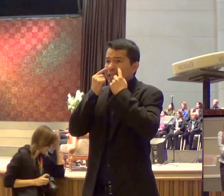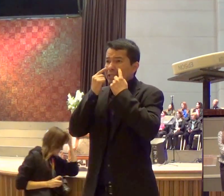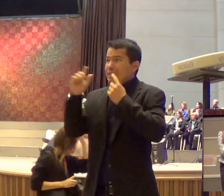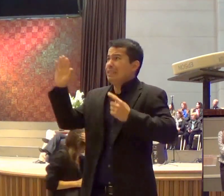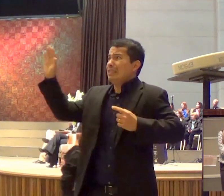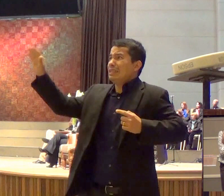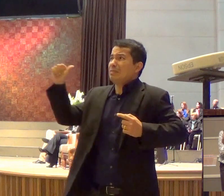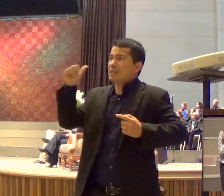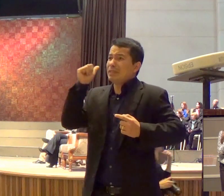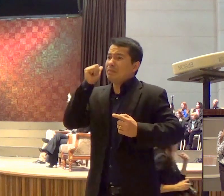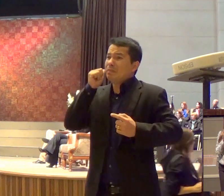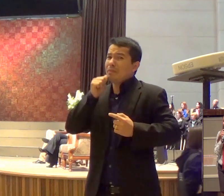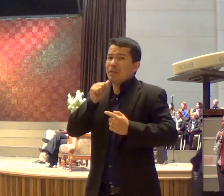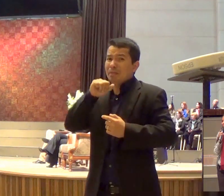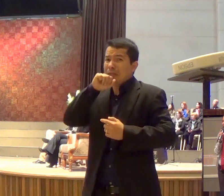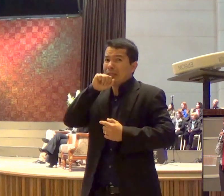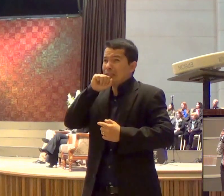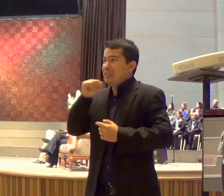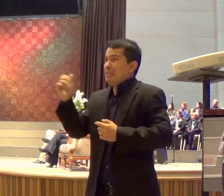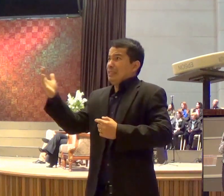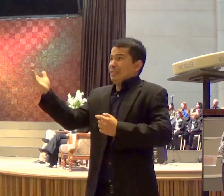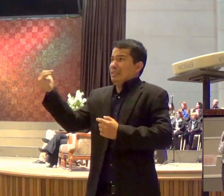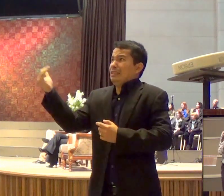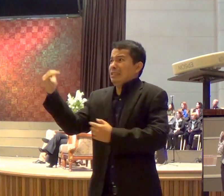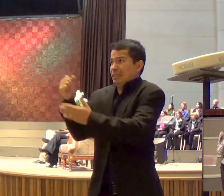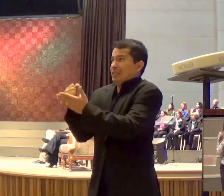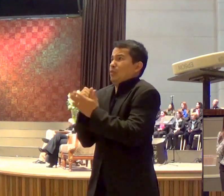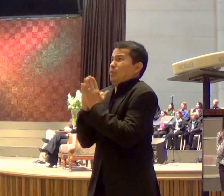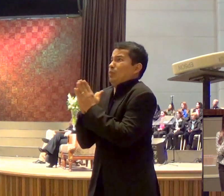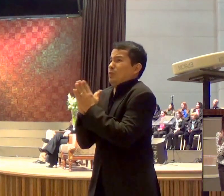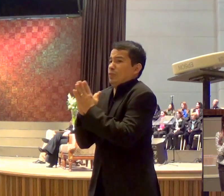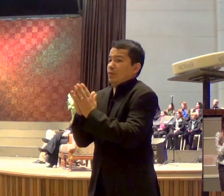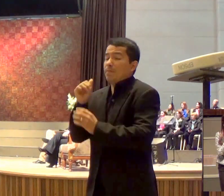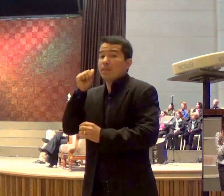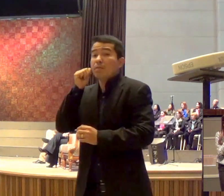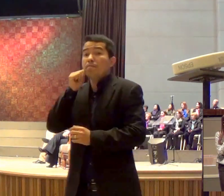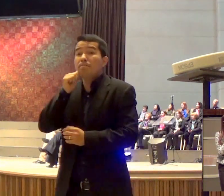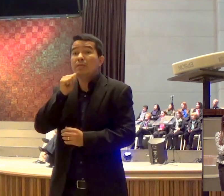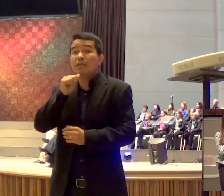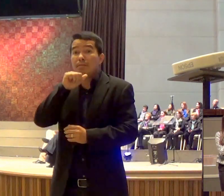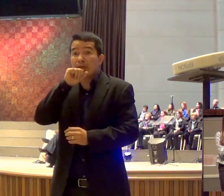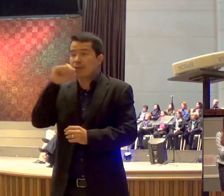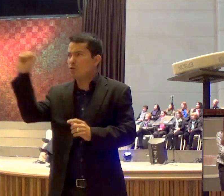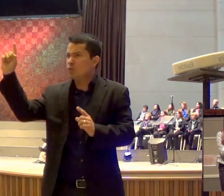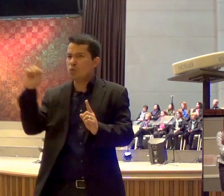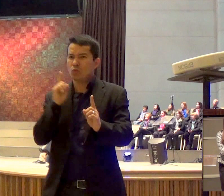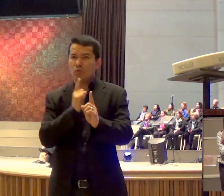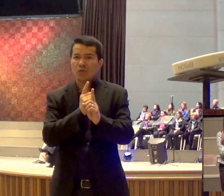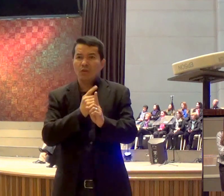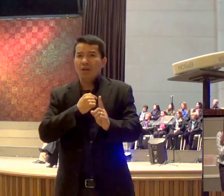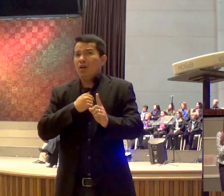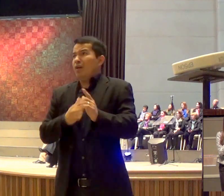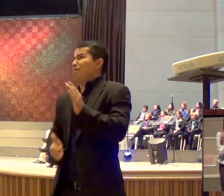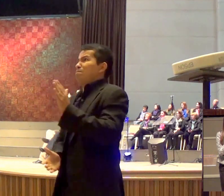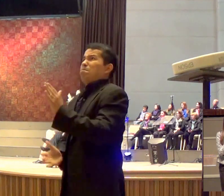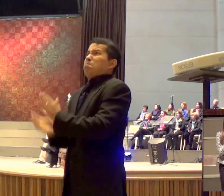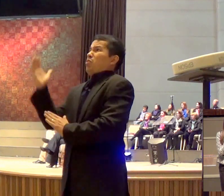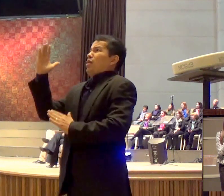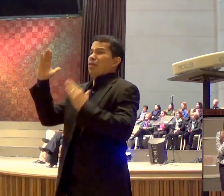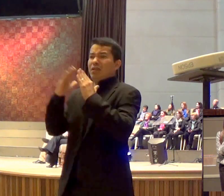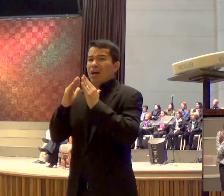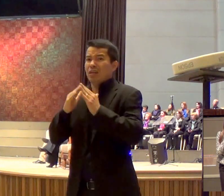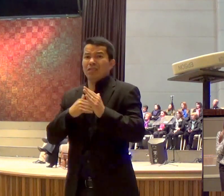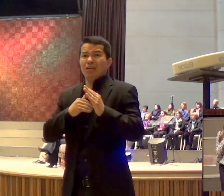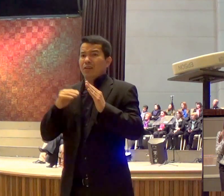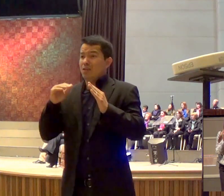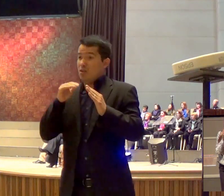mainha ela já tinha uma experiência maior minha mãe foi ao encontro daquela menina e eu fui correndo para casa tranquei a porta